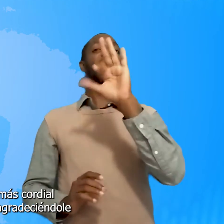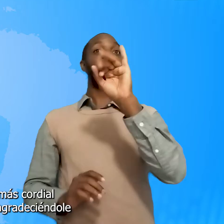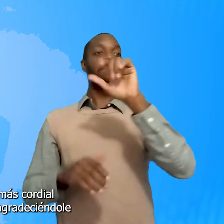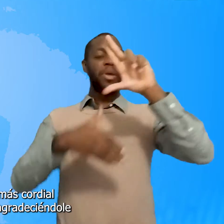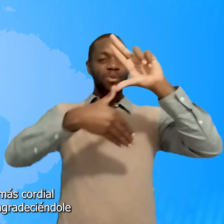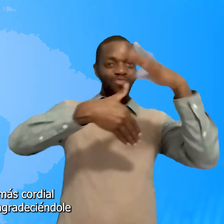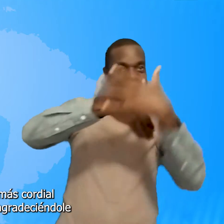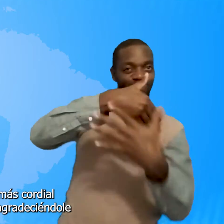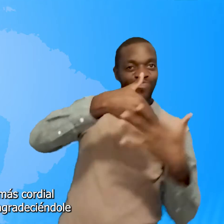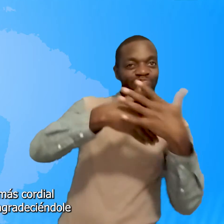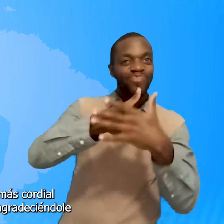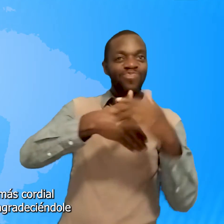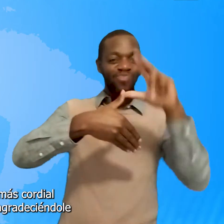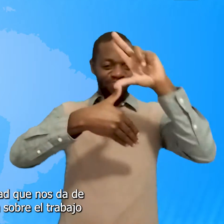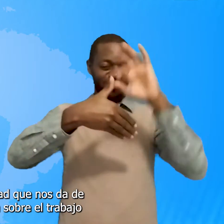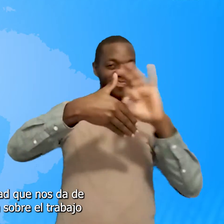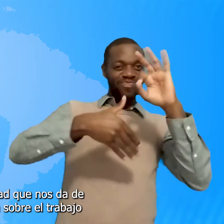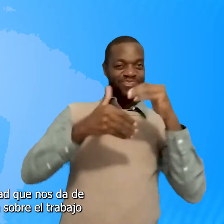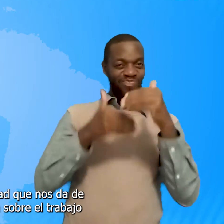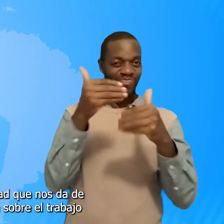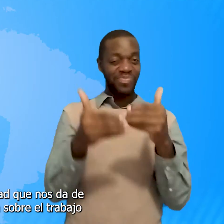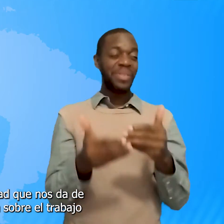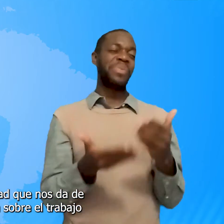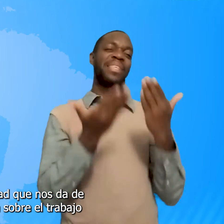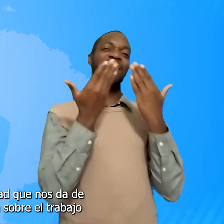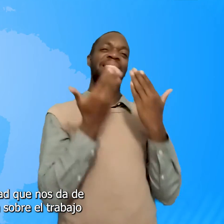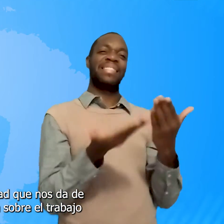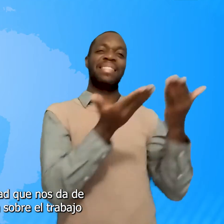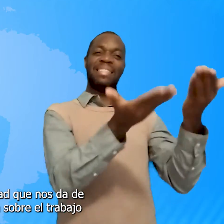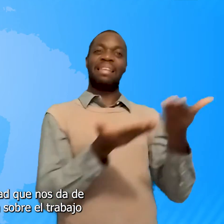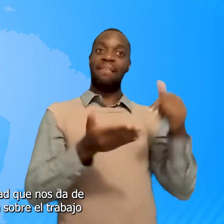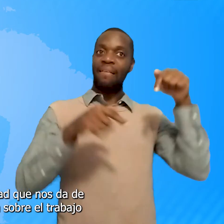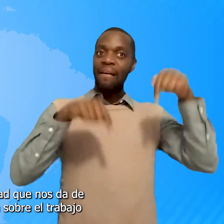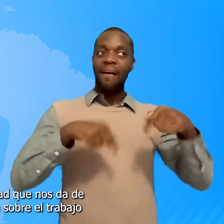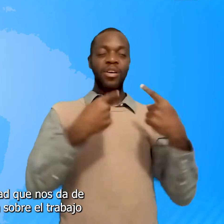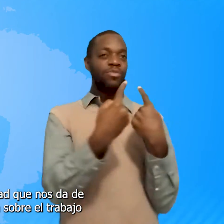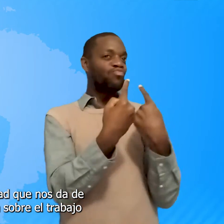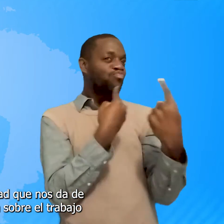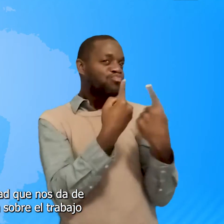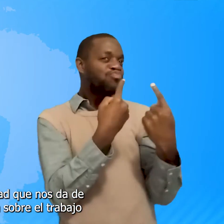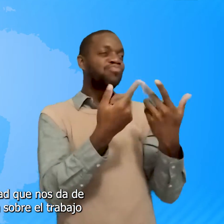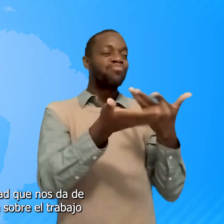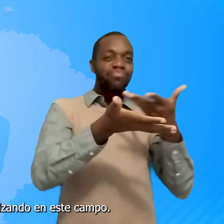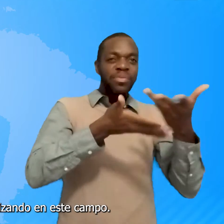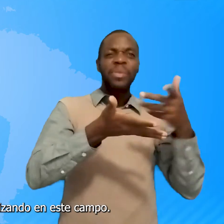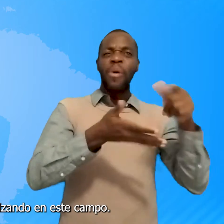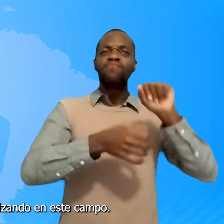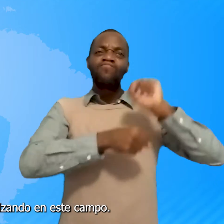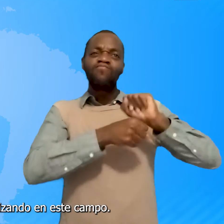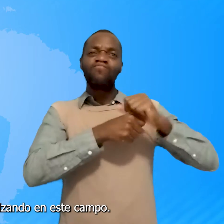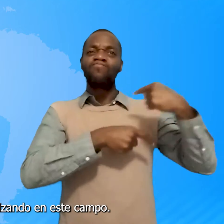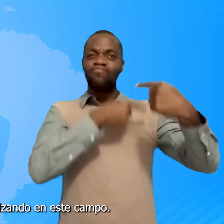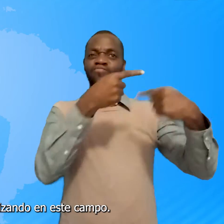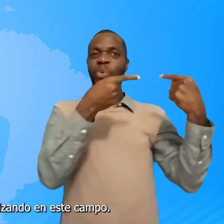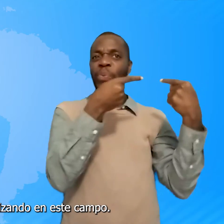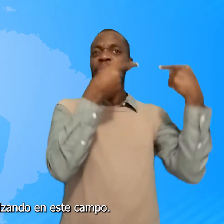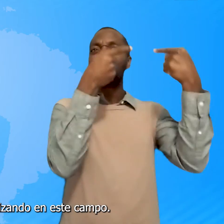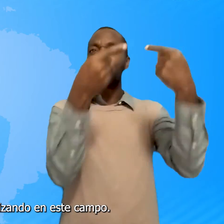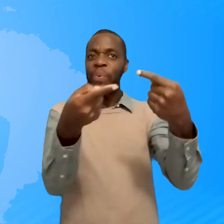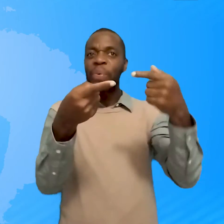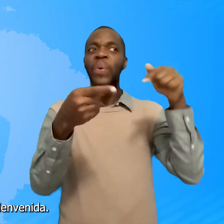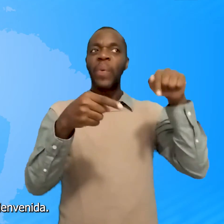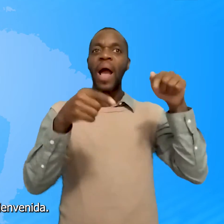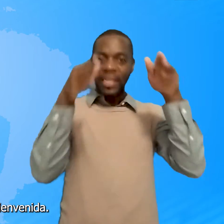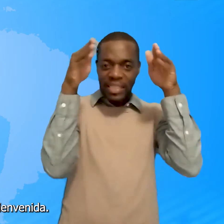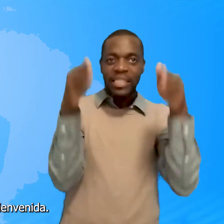la más cordial bienvenida y agradeciéndole por esta posibilidad que nos da de dialogar con ella sobre el trabajo que UNICEF viene realizando en este